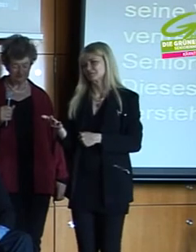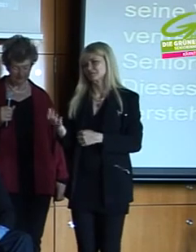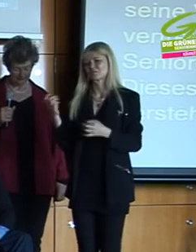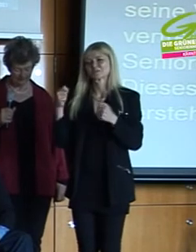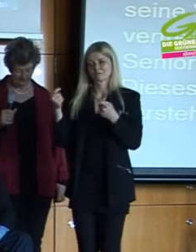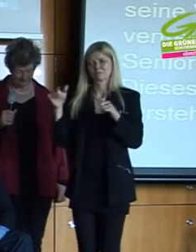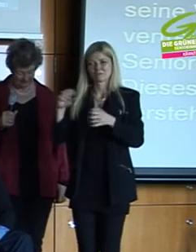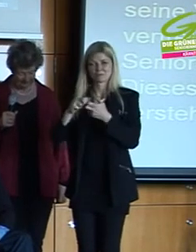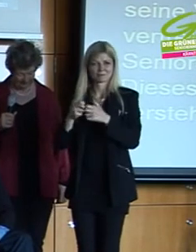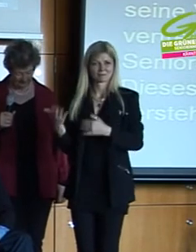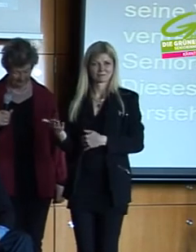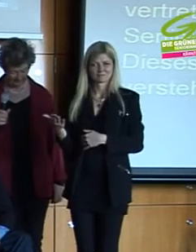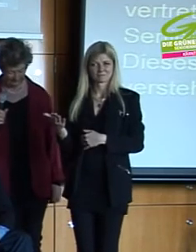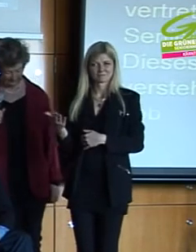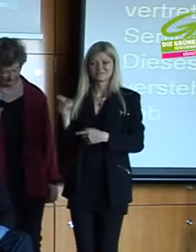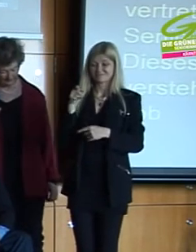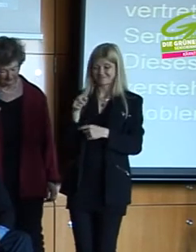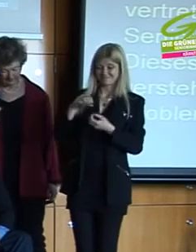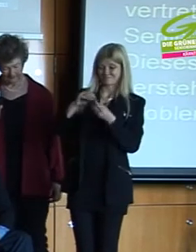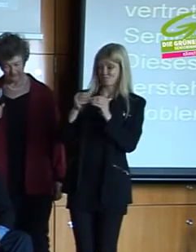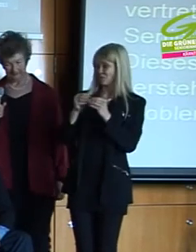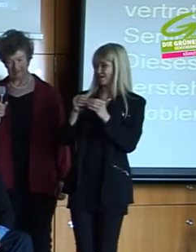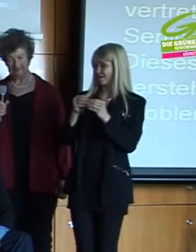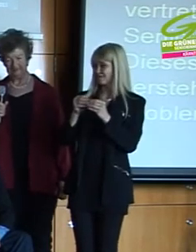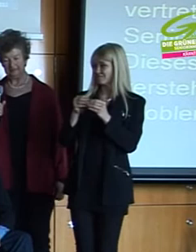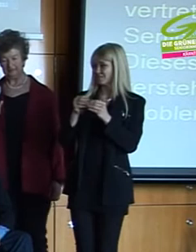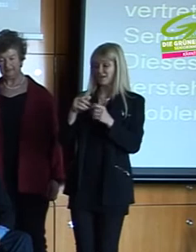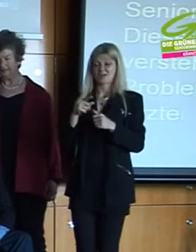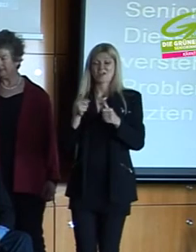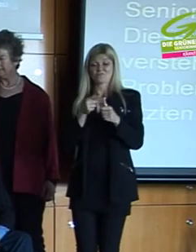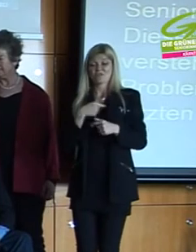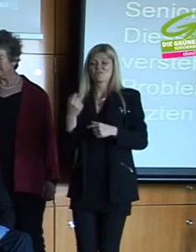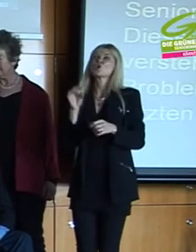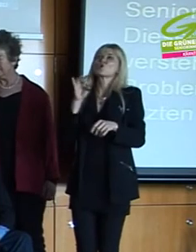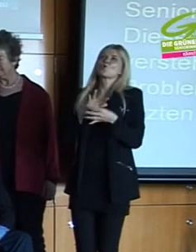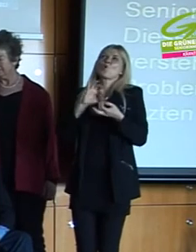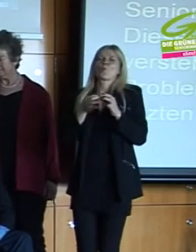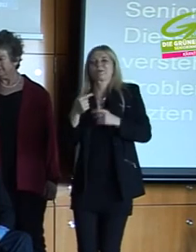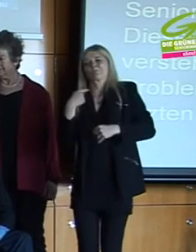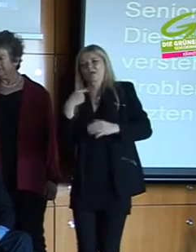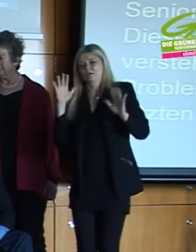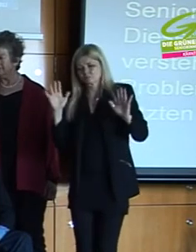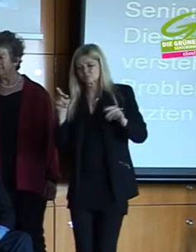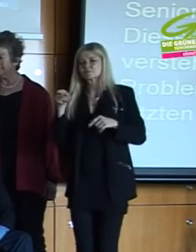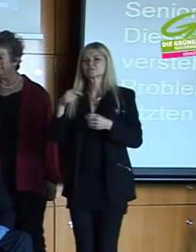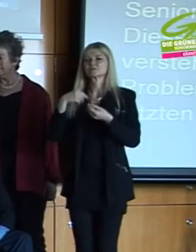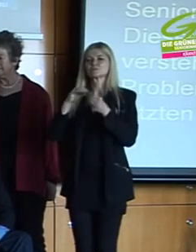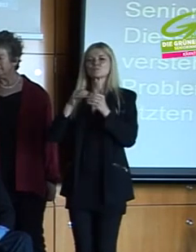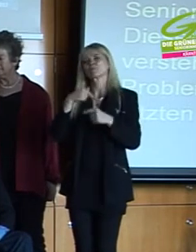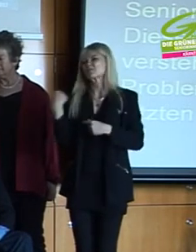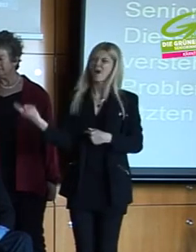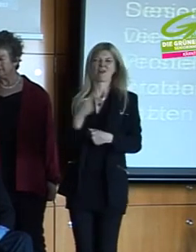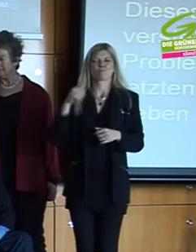gibt, und mit diesen Problemen werden wir uns, wenn wir Glück oder Pech haben, wie wir uns sehen, alle damit beschäftigen